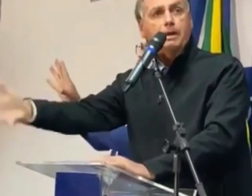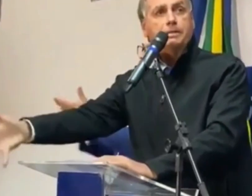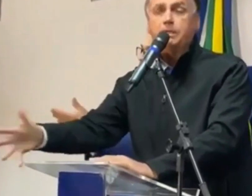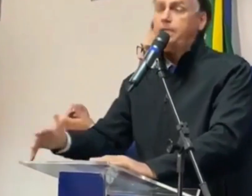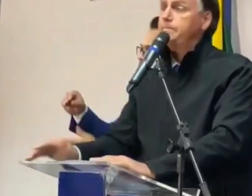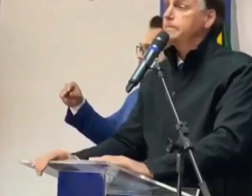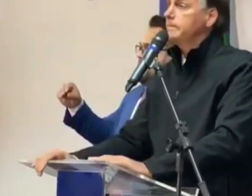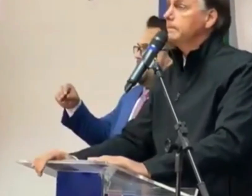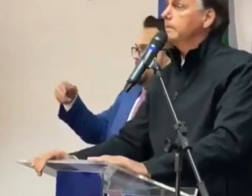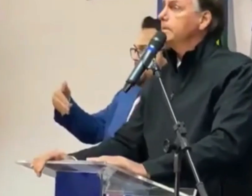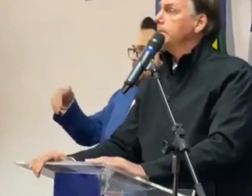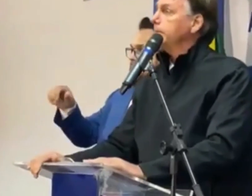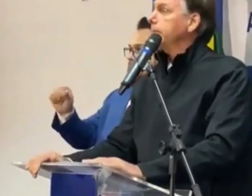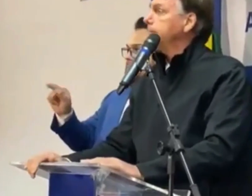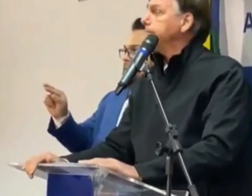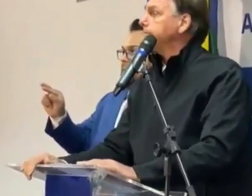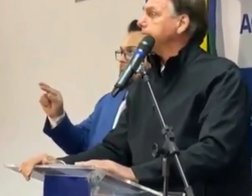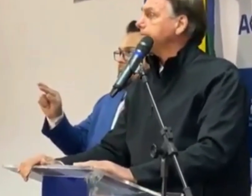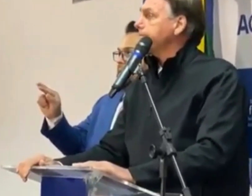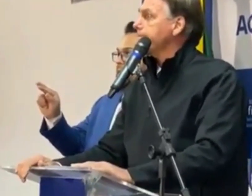ex-advogado do MST,